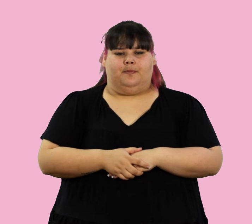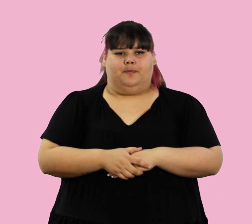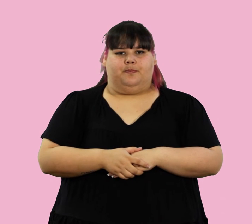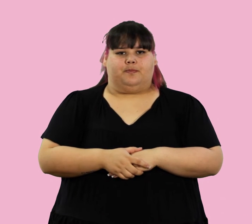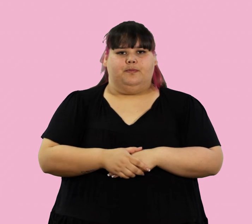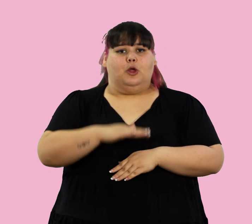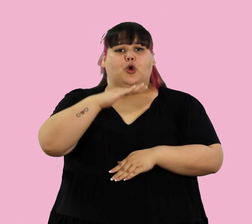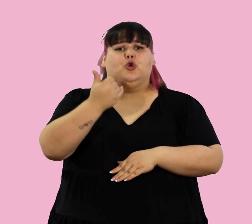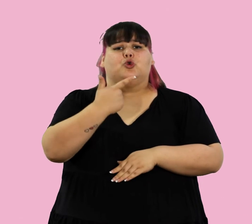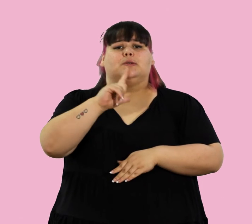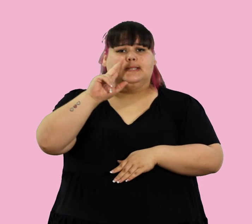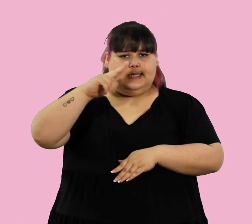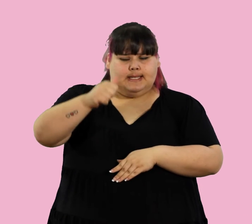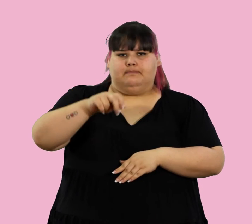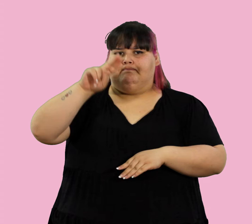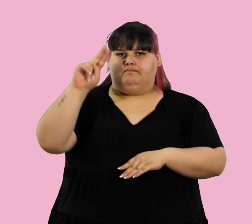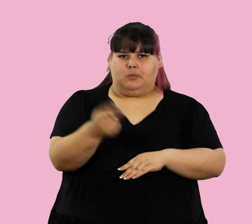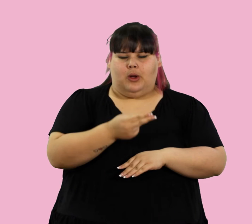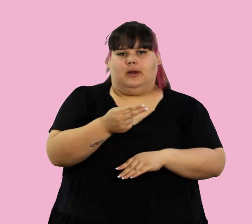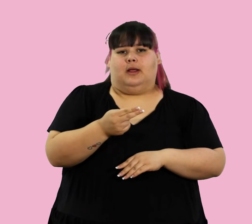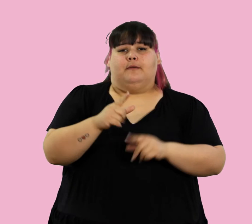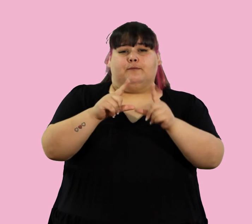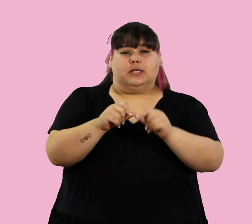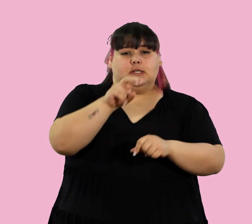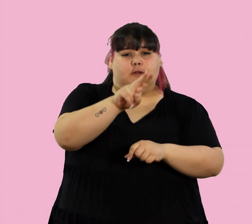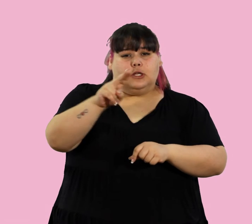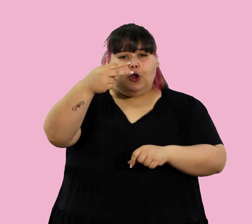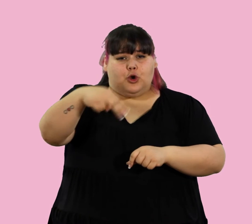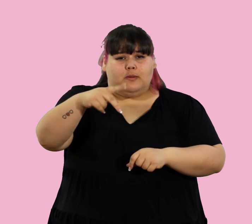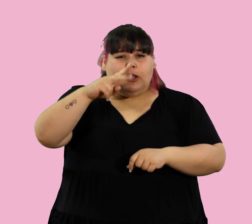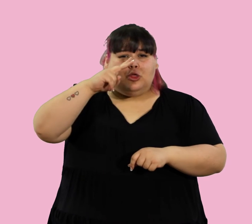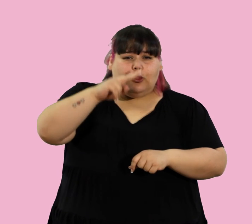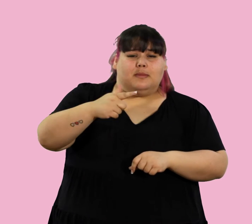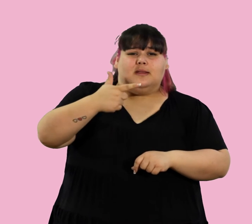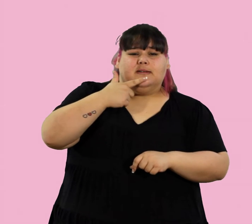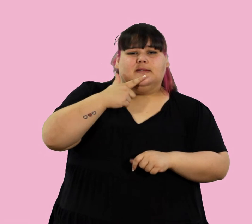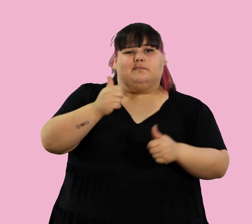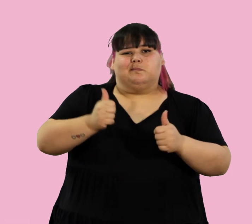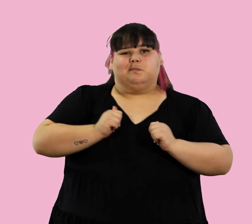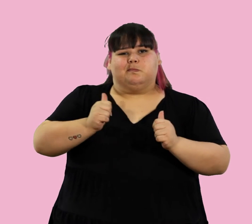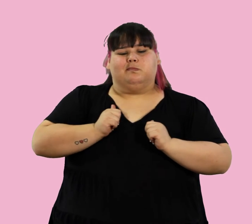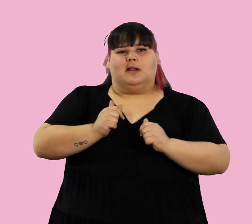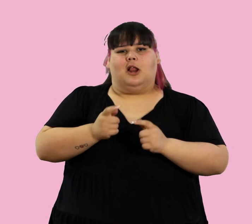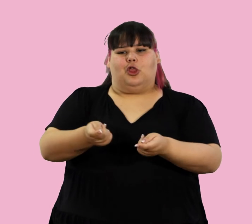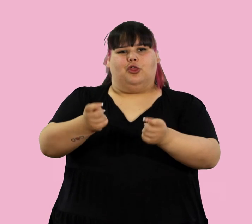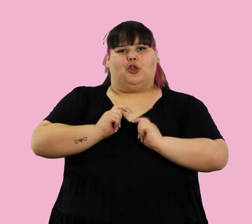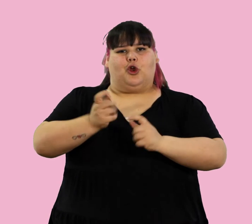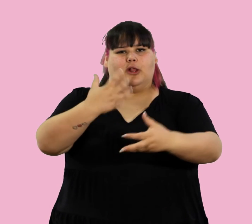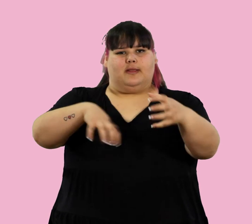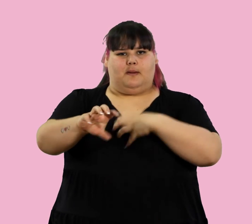Justina falleció el 22 de noviembre de 2017, esperando su trasplante.